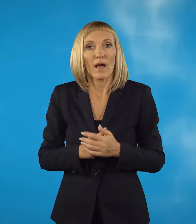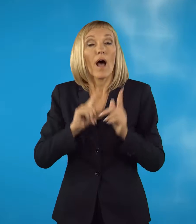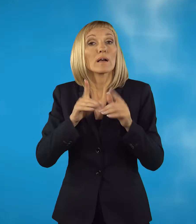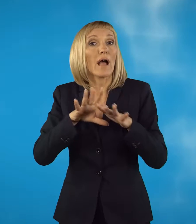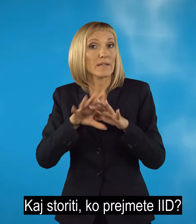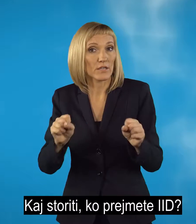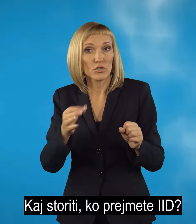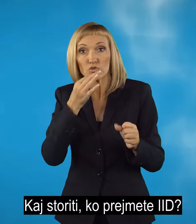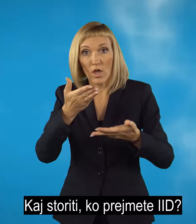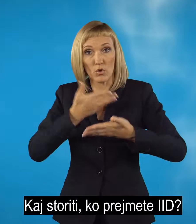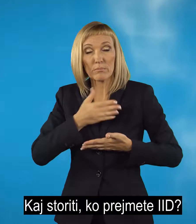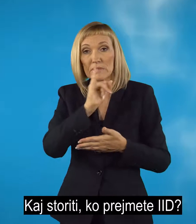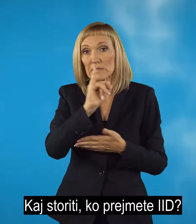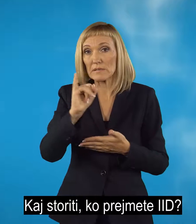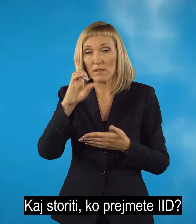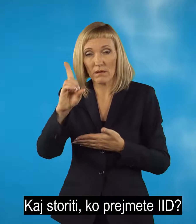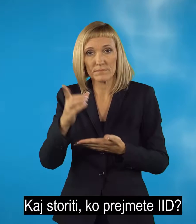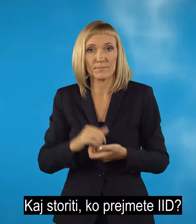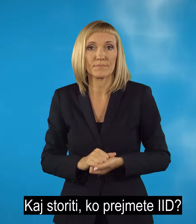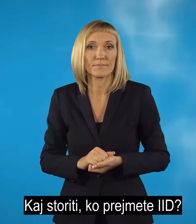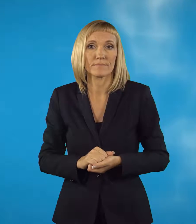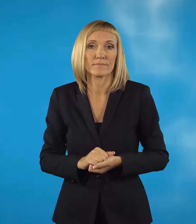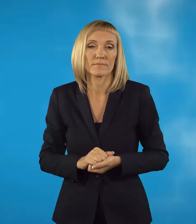Kaj storiti, ko prejmete IID?